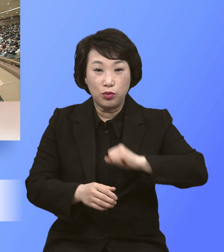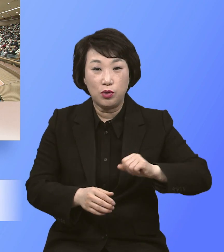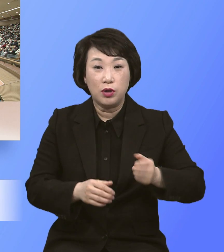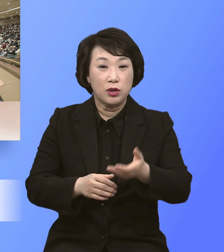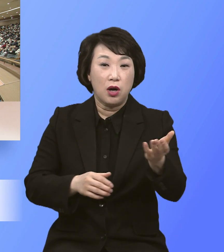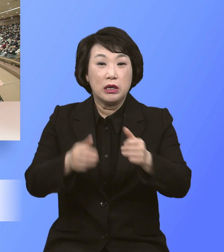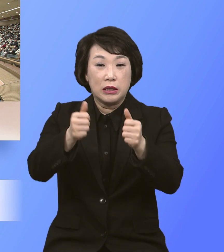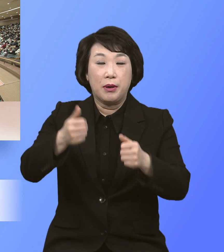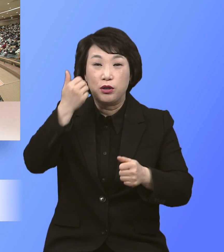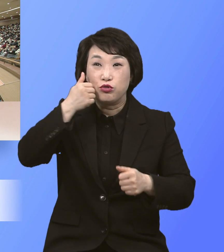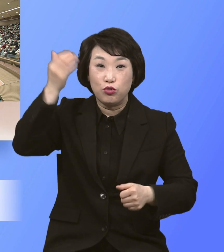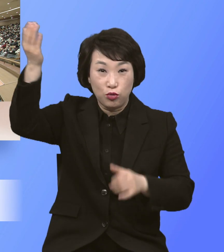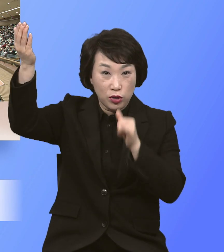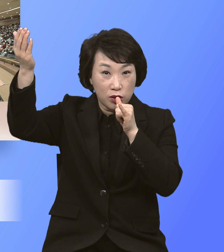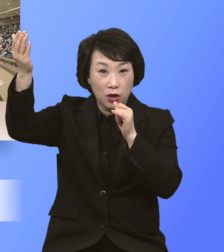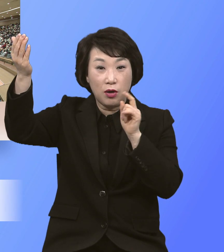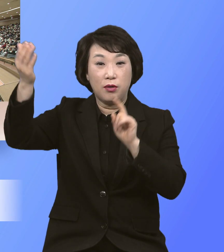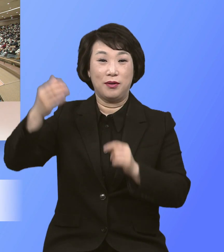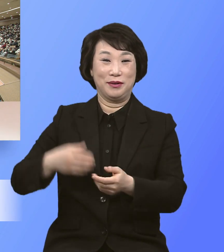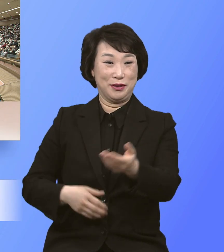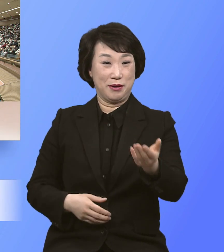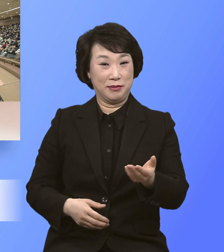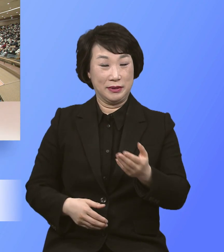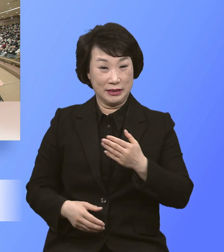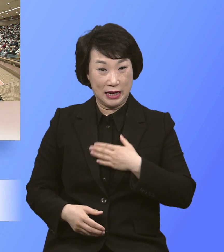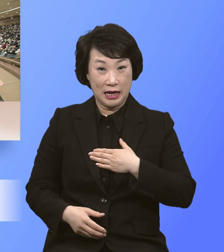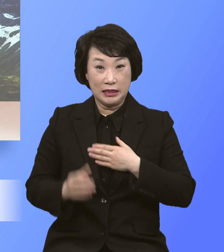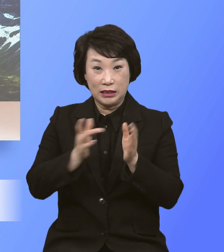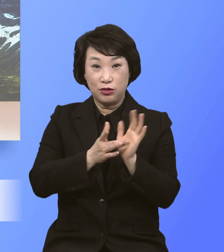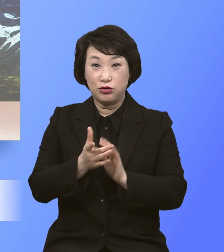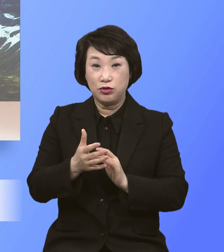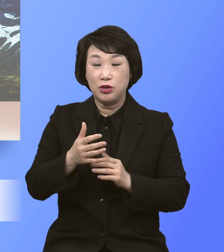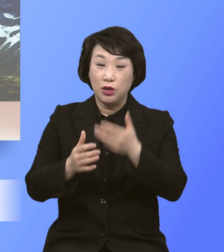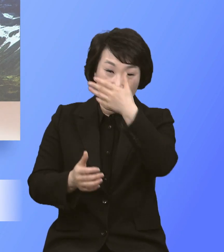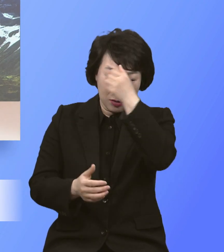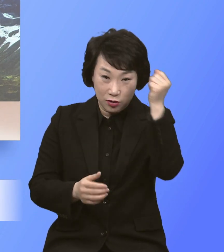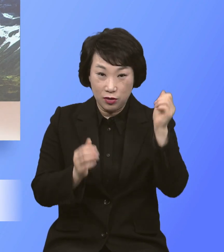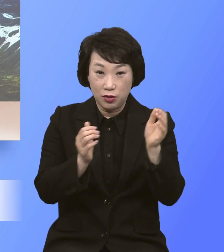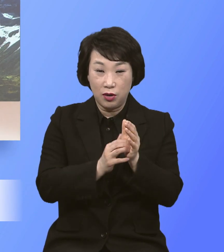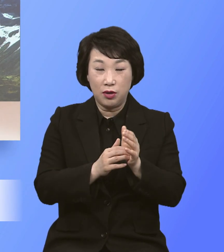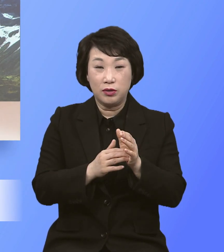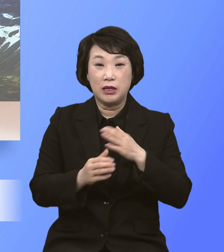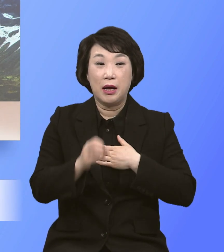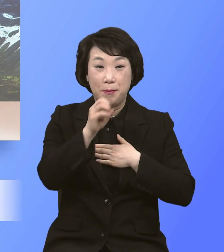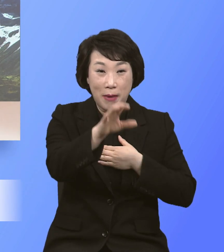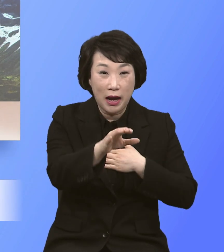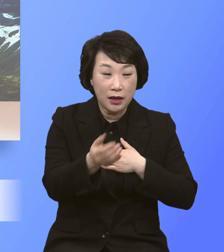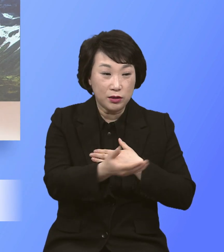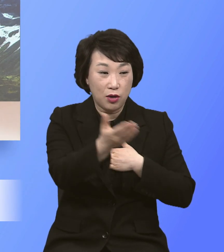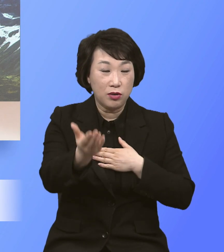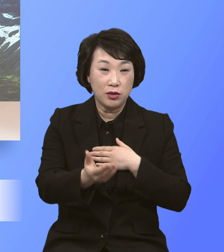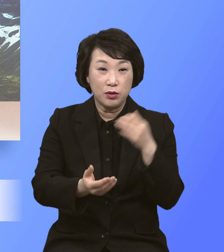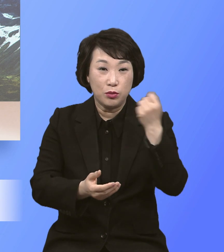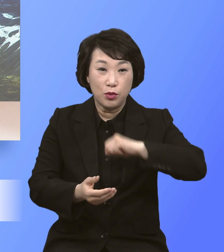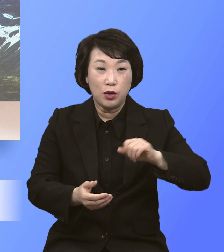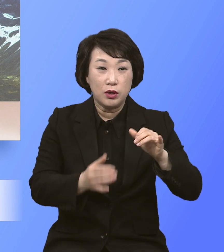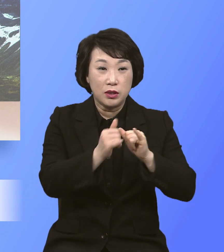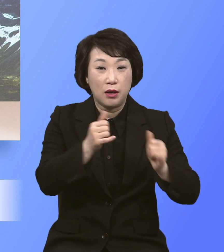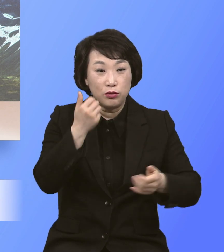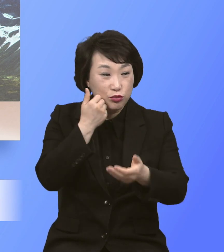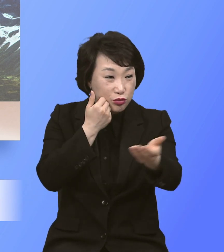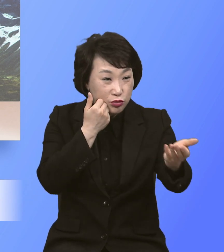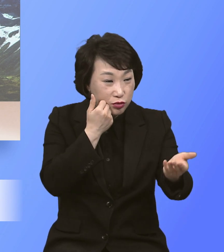자를 심판할 이가 있으니. 자, 나를 저버리고 내 말을 받지